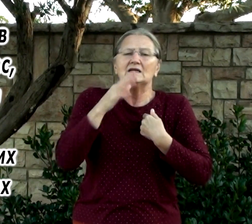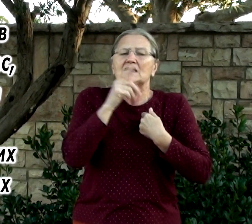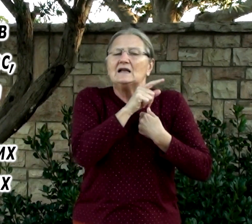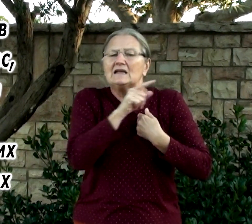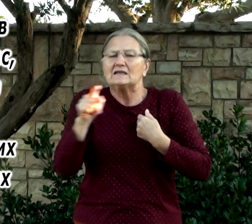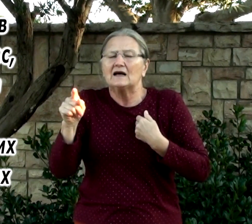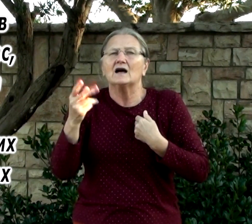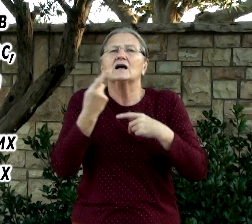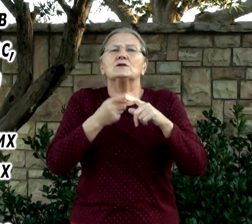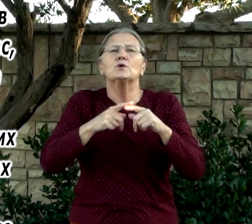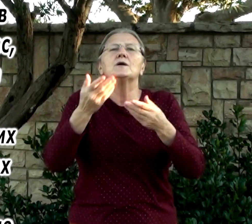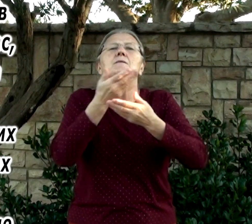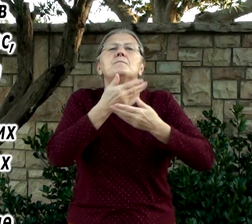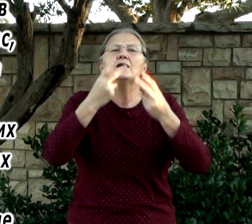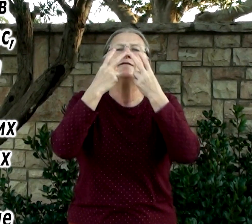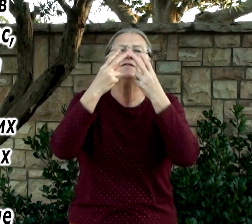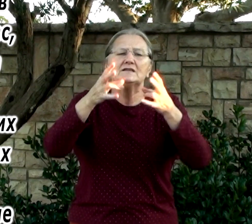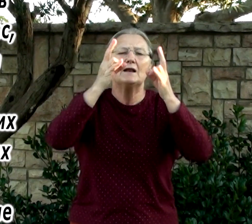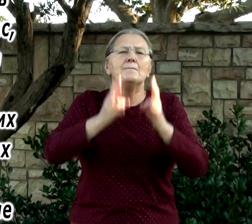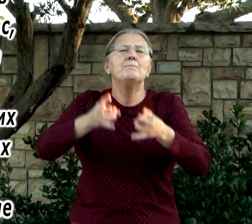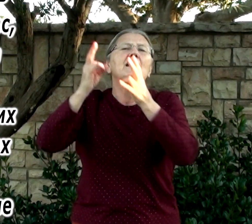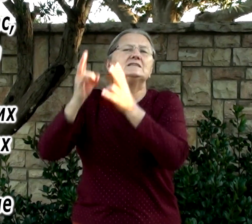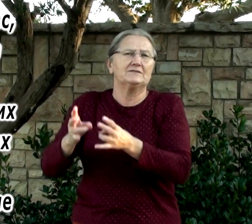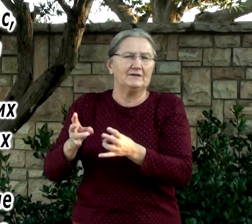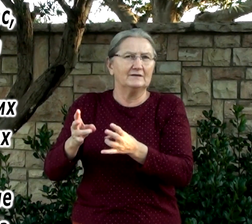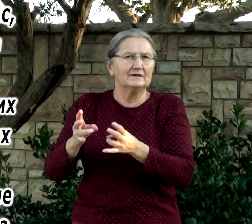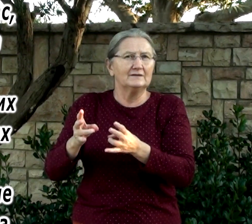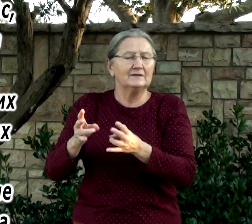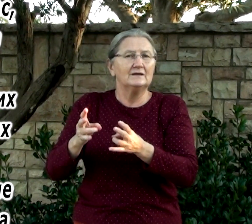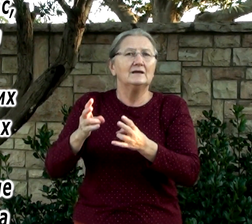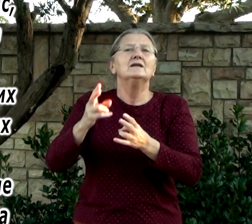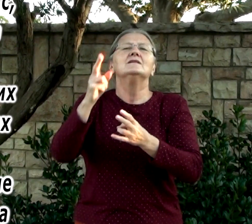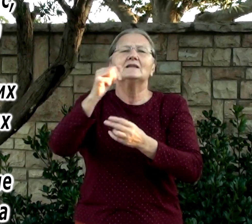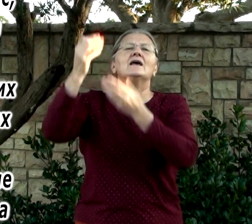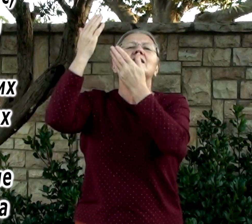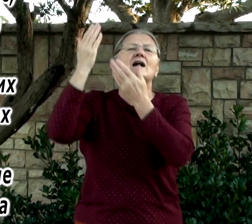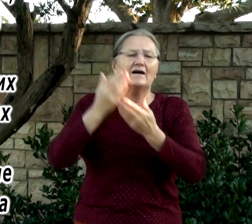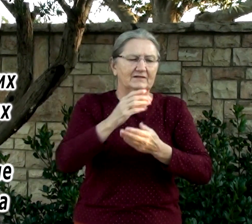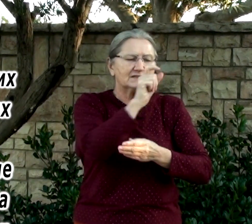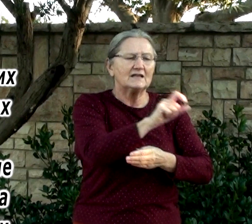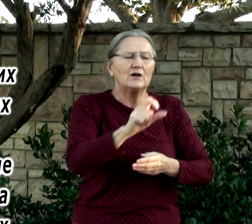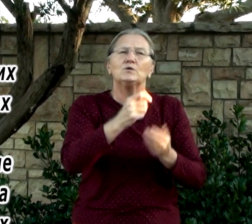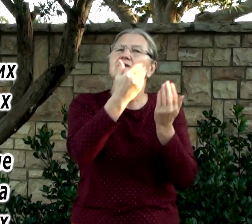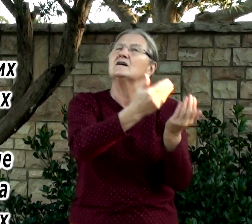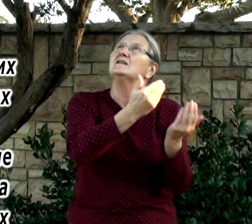за лета, в которые мы видели бедствия. Да явится на рабах Твоих